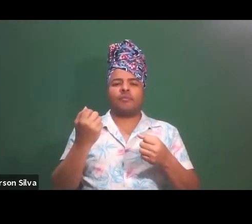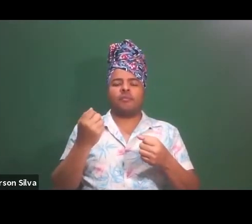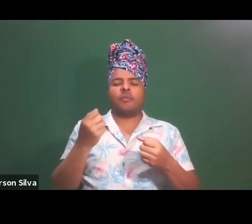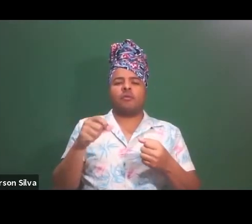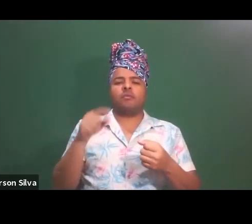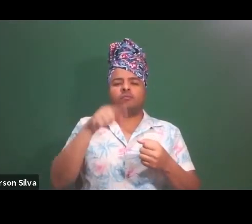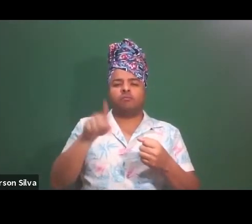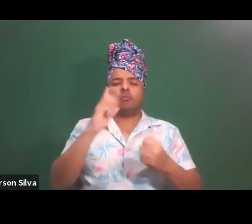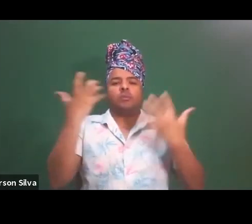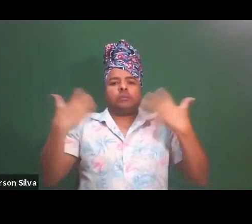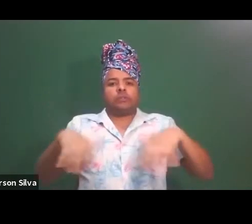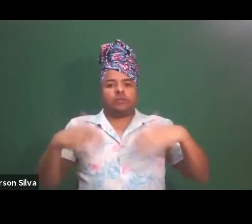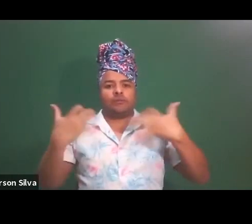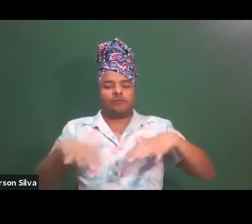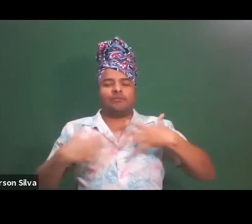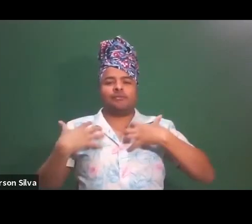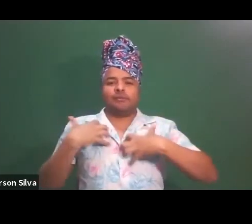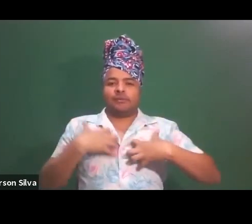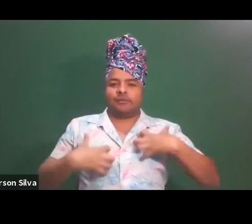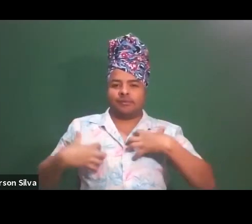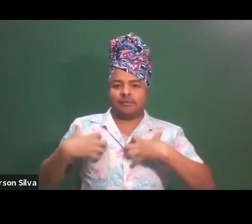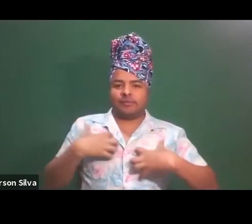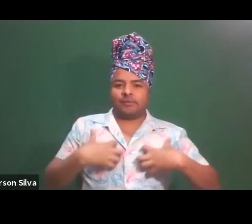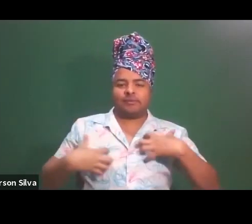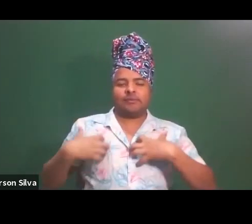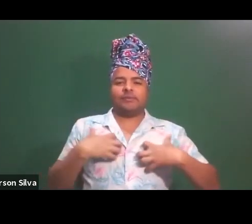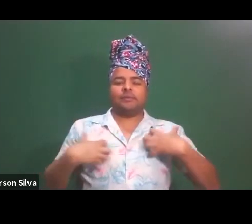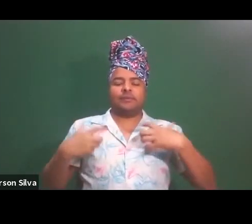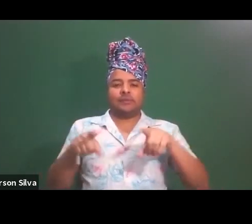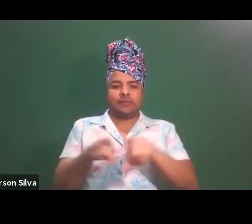num momento em que a